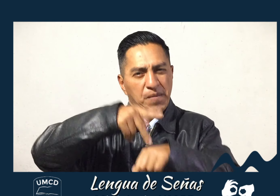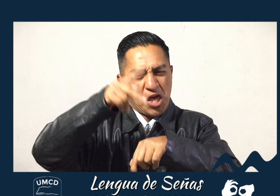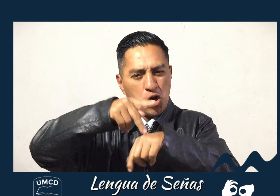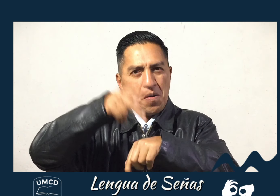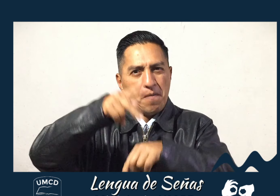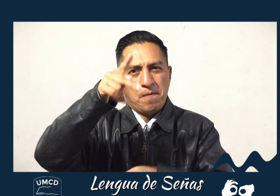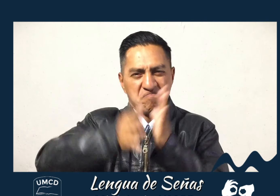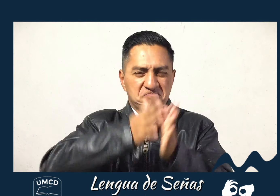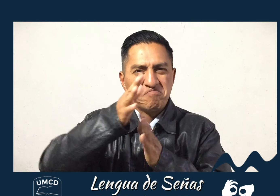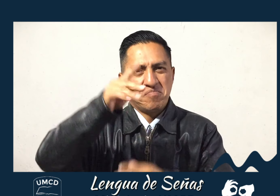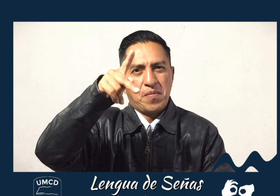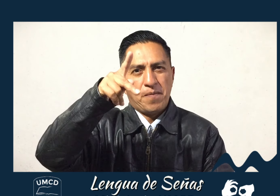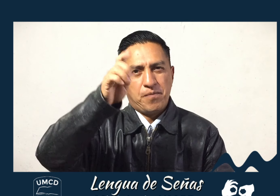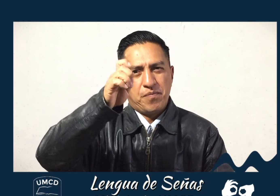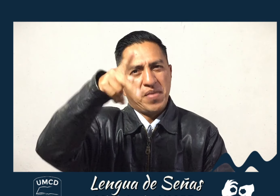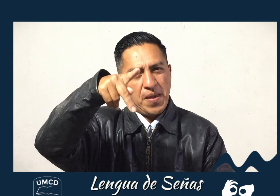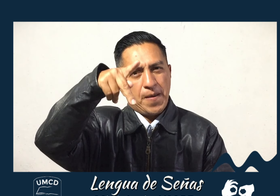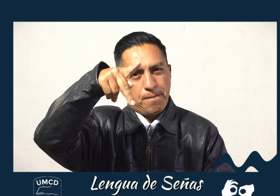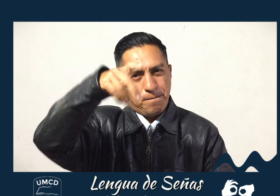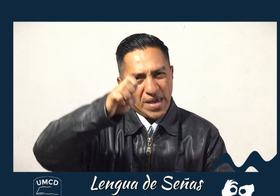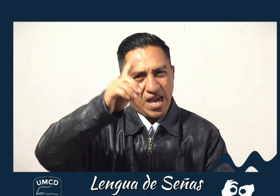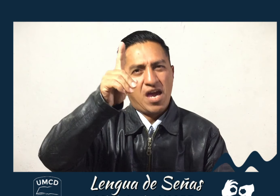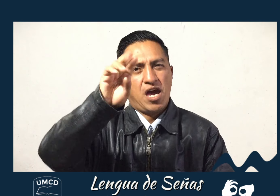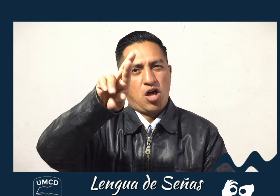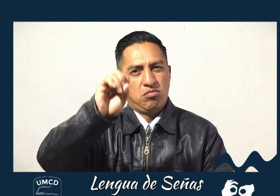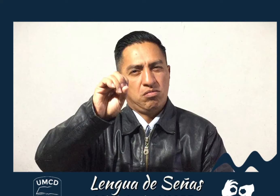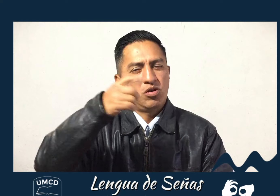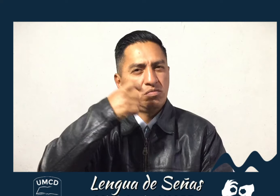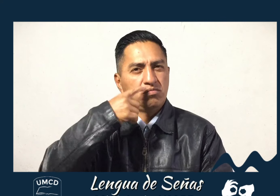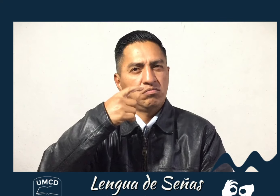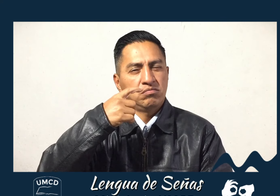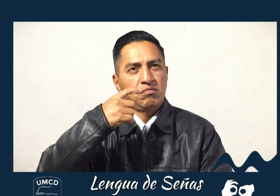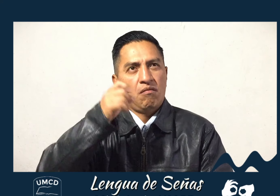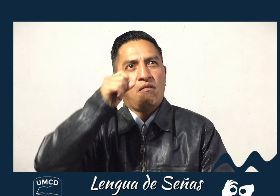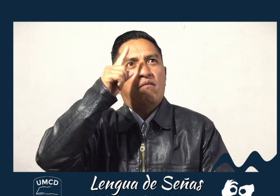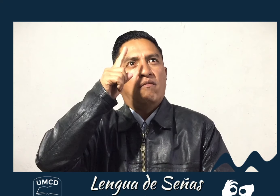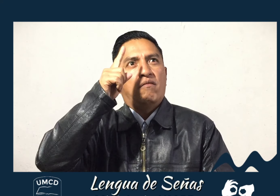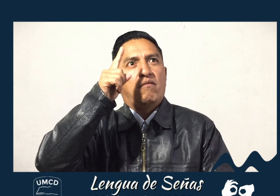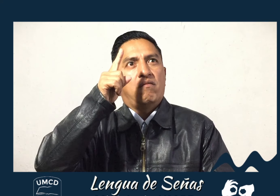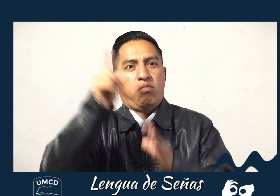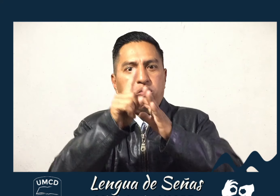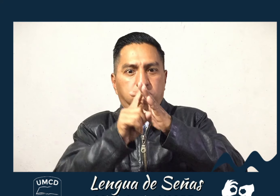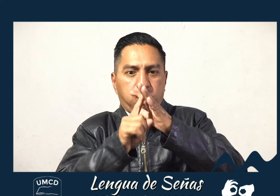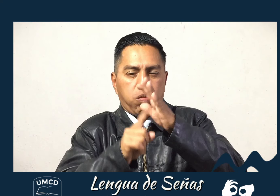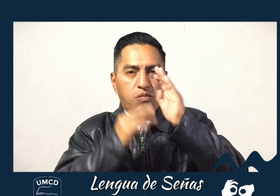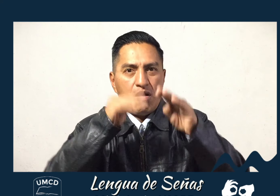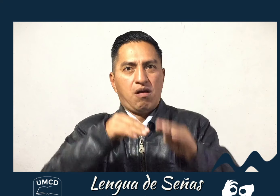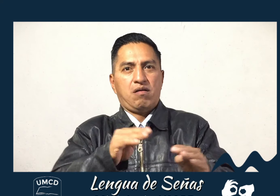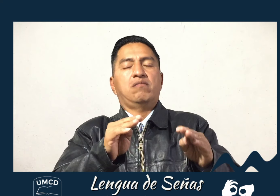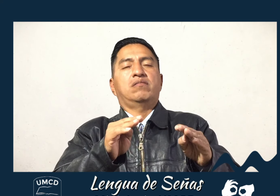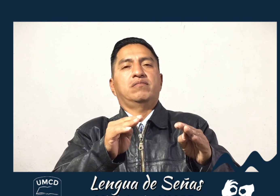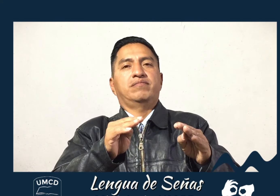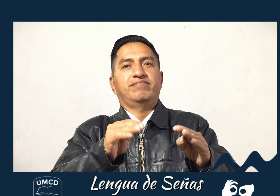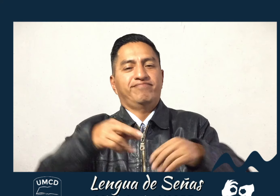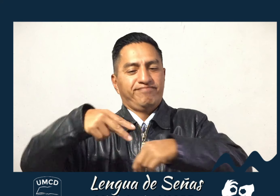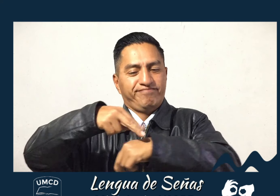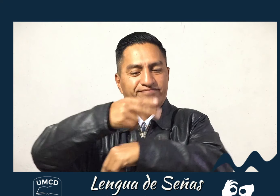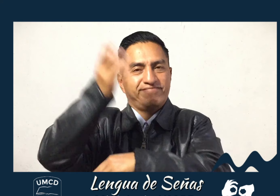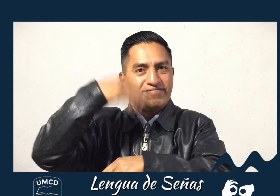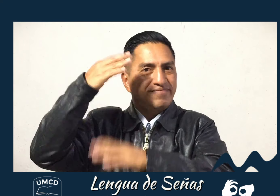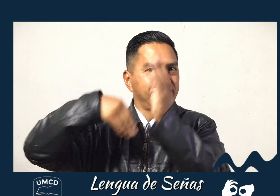la duda y lo entendió en el peor momento posible, mientras se ahogaba en el mar luego de haber caminado